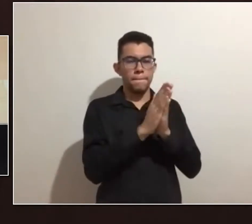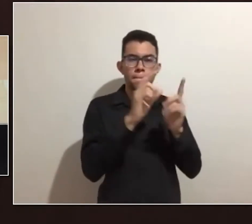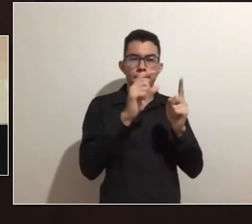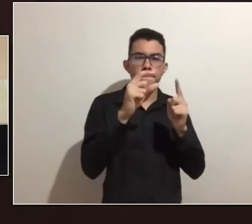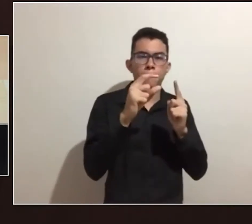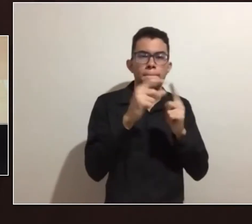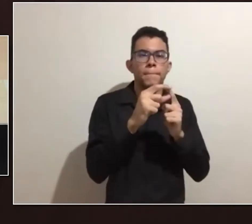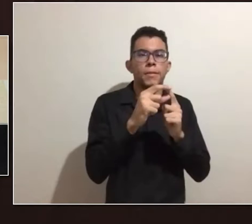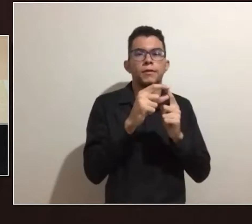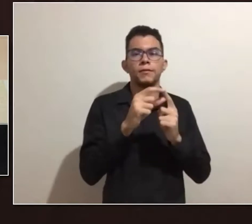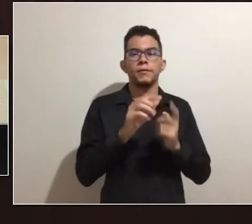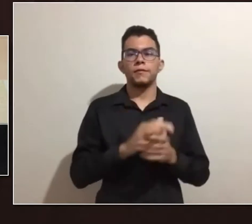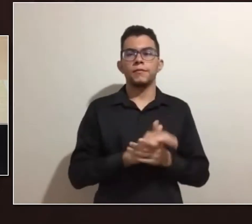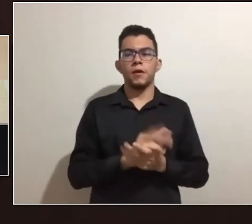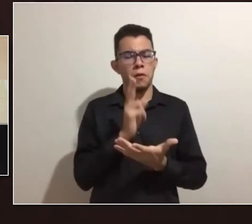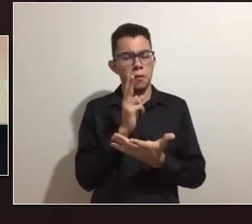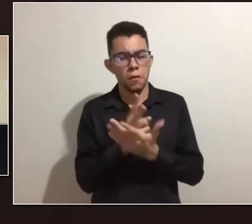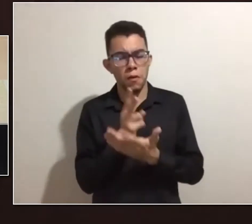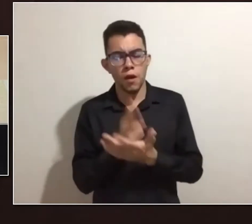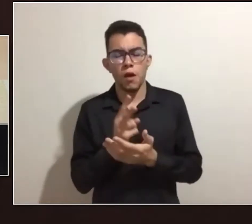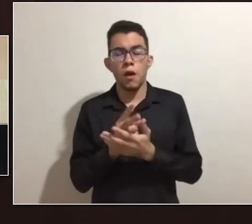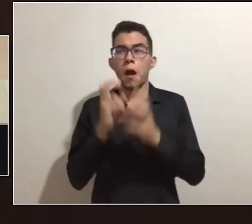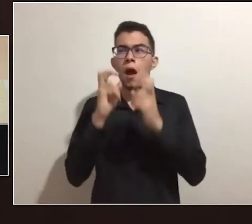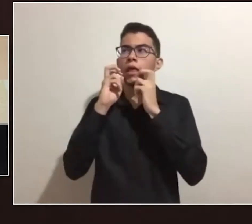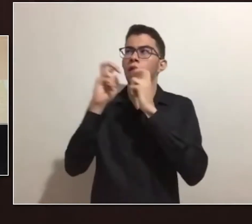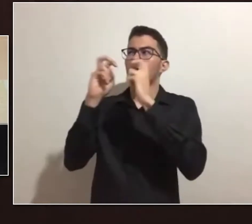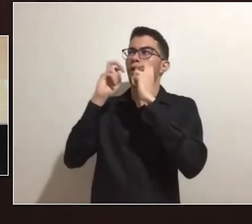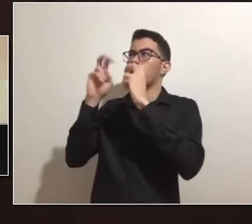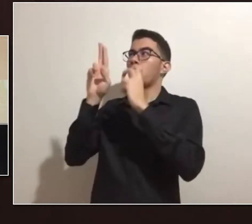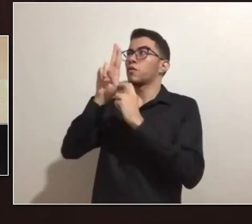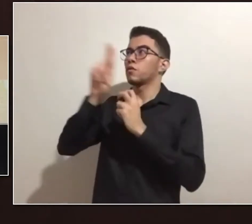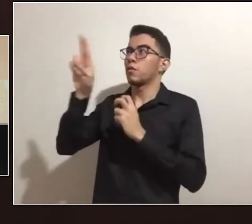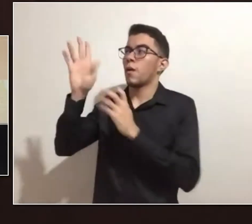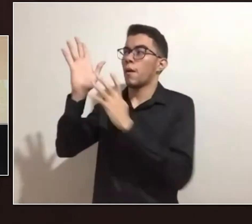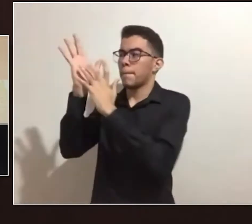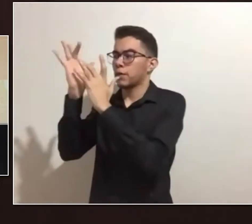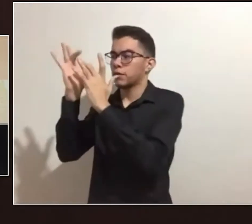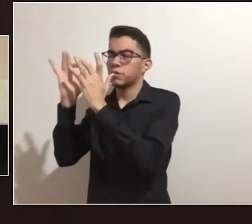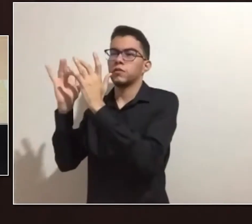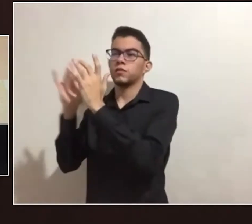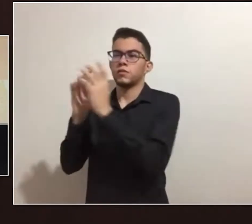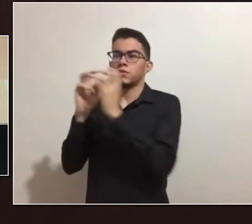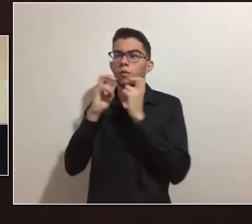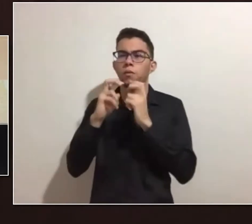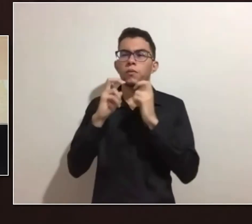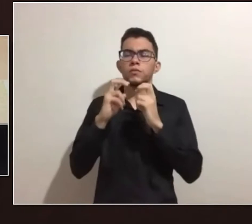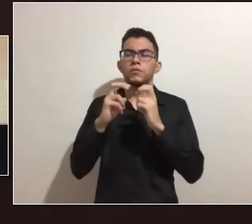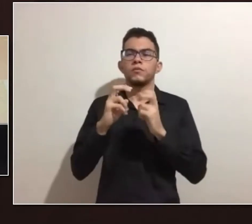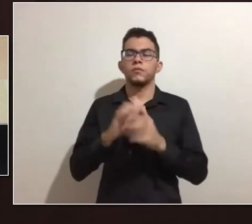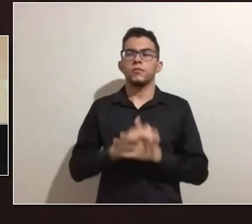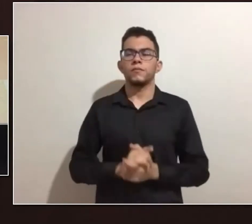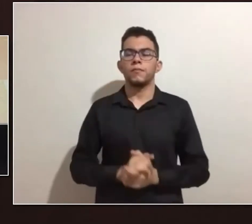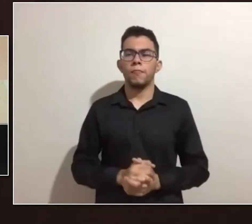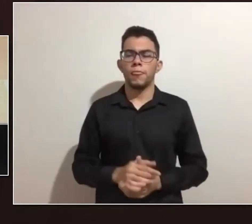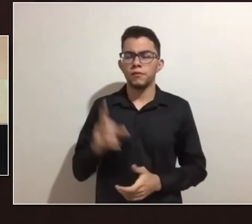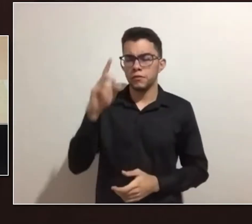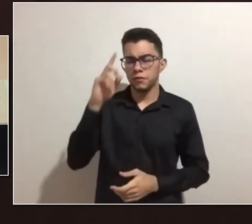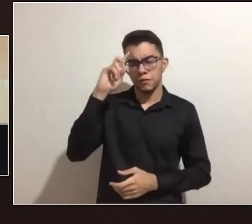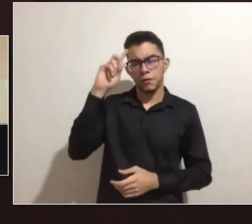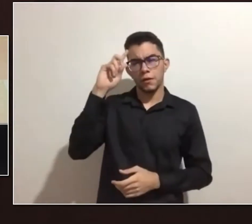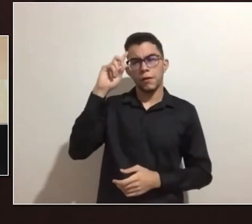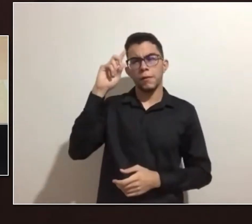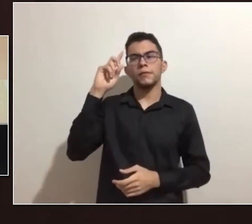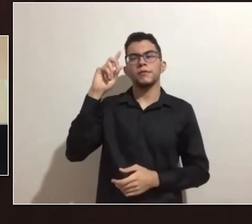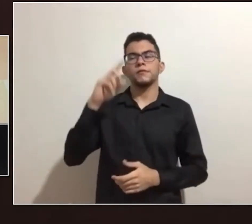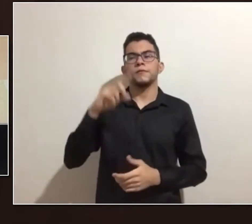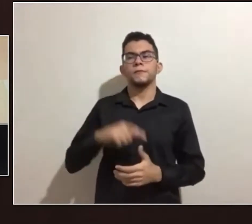até hoje invocando esse nome maravilhoso todos os dias. E